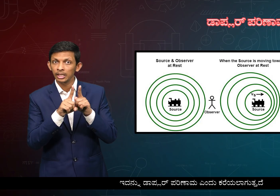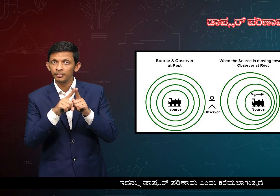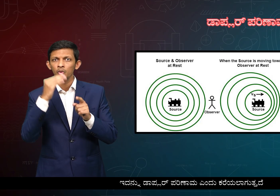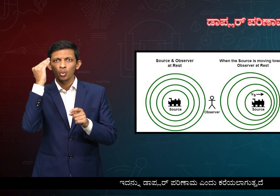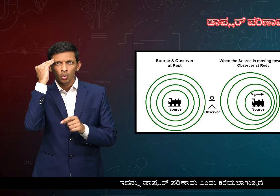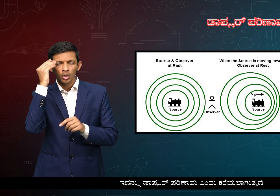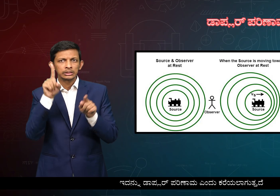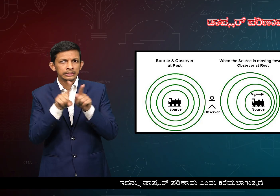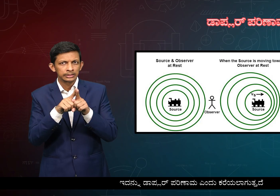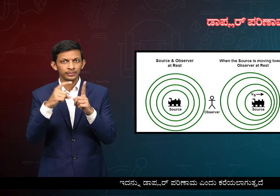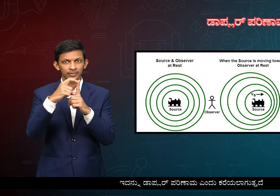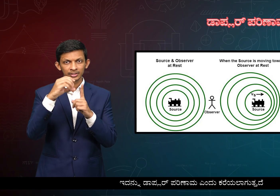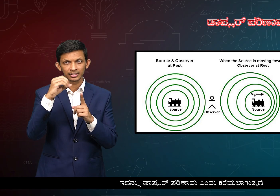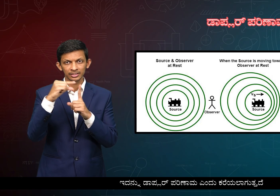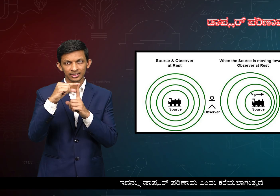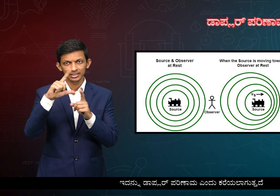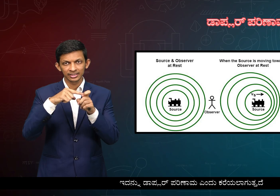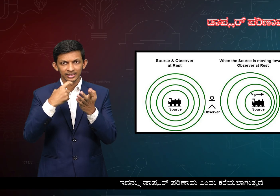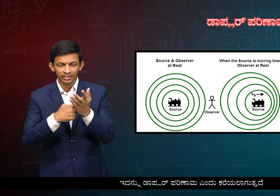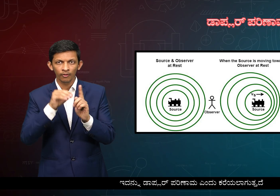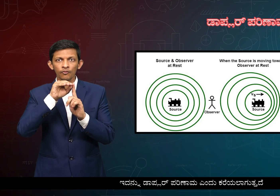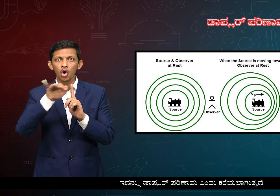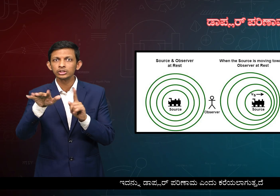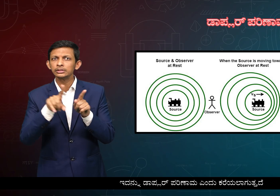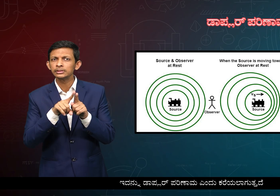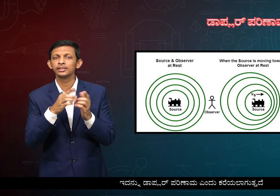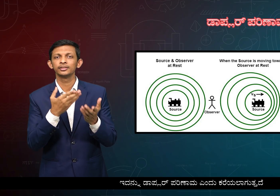ಇದನ್ನು ಡಾಪ್ಲರ್ ಪರಿಣಾಮ ಎಂದು ಕರೆಯಲಾಗುತ್ತದೆ.